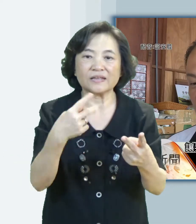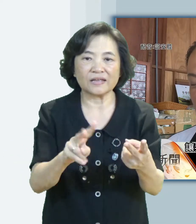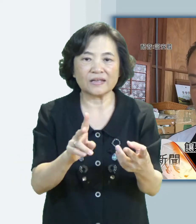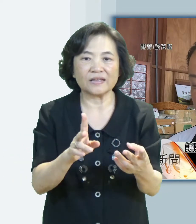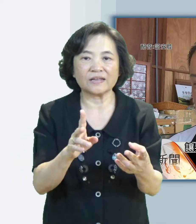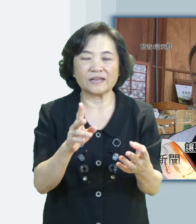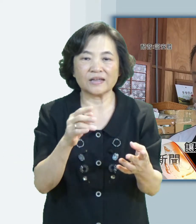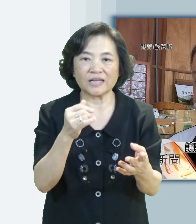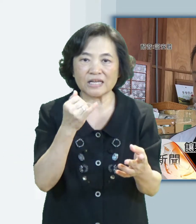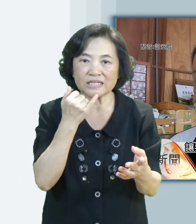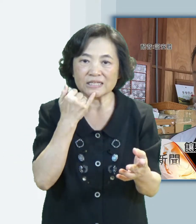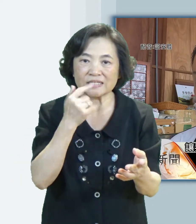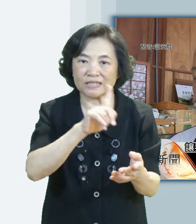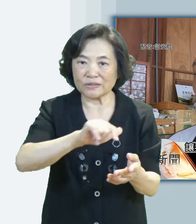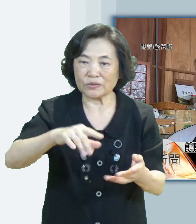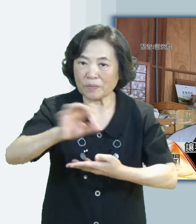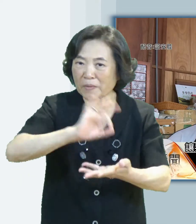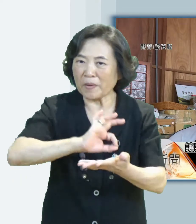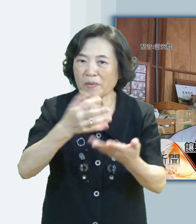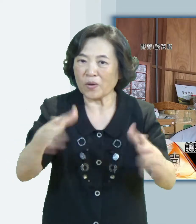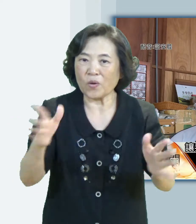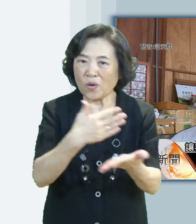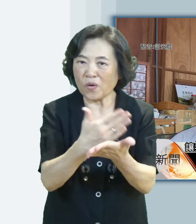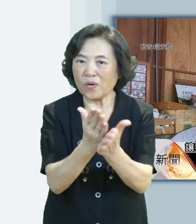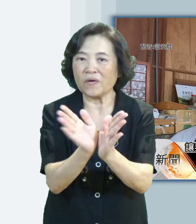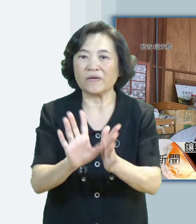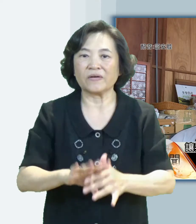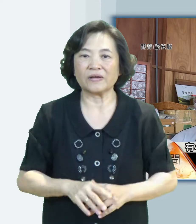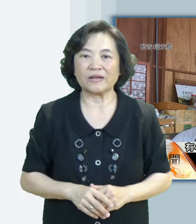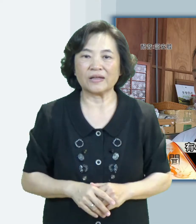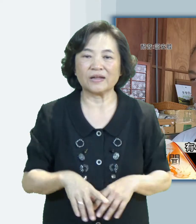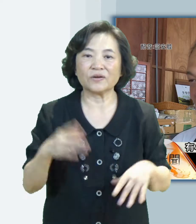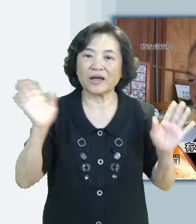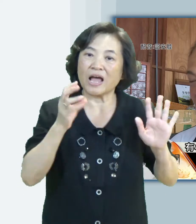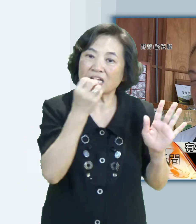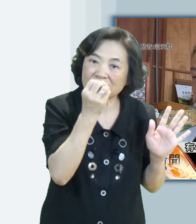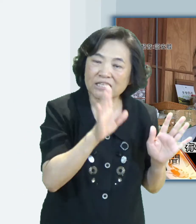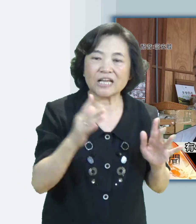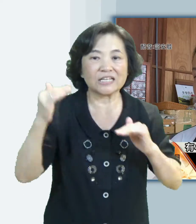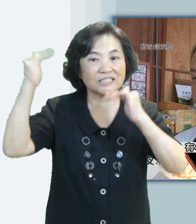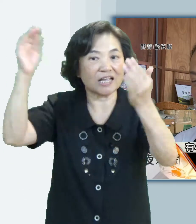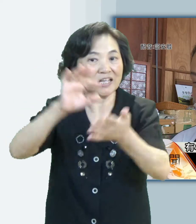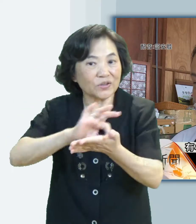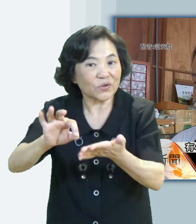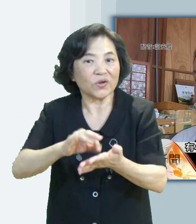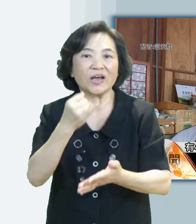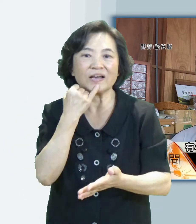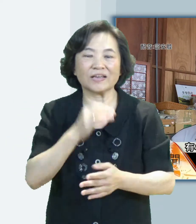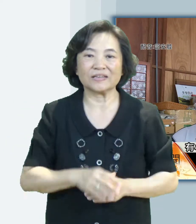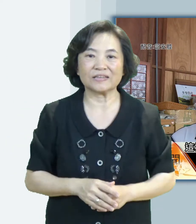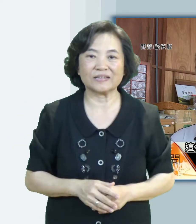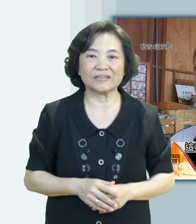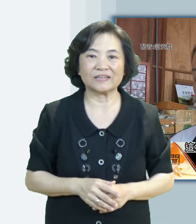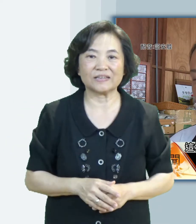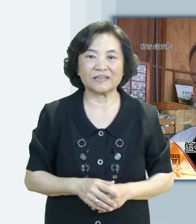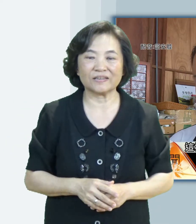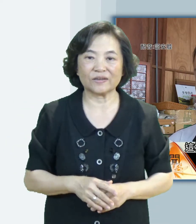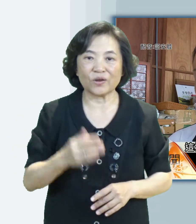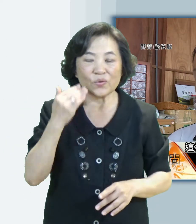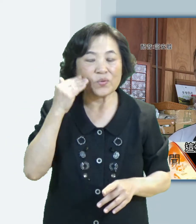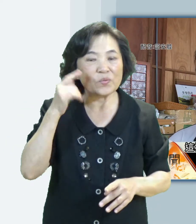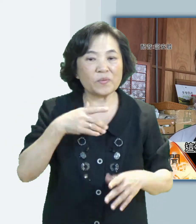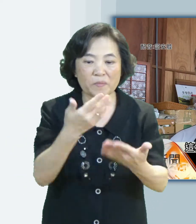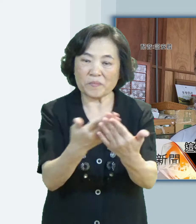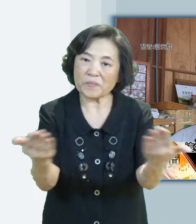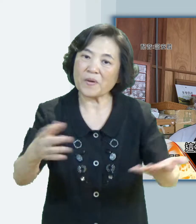吼。本人经营的吼，多元化经营安尼吼，啊有生意的是咧，阿妈有太人做得用的吼，